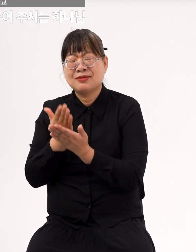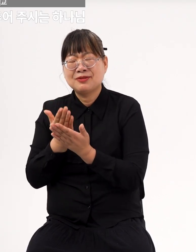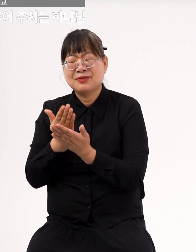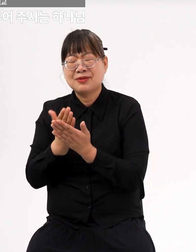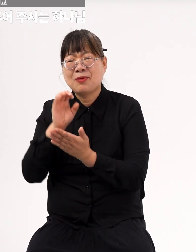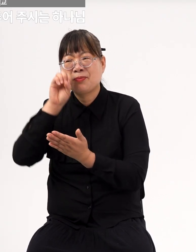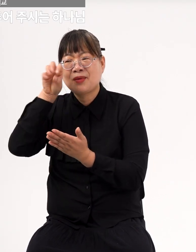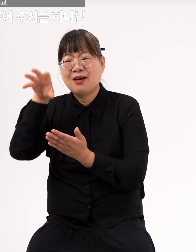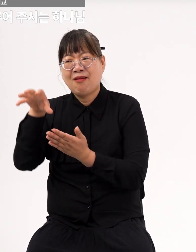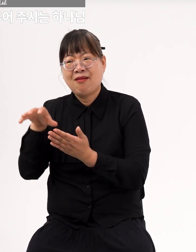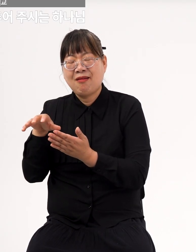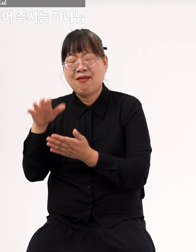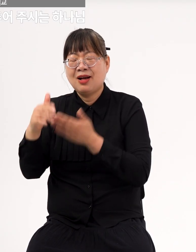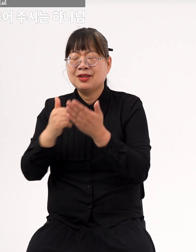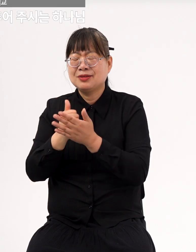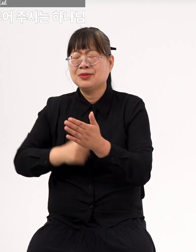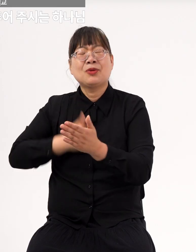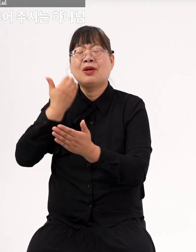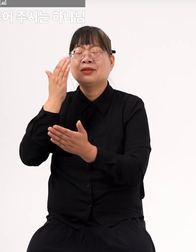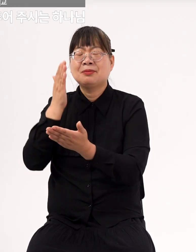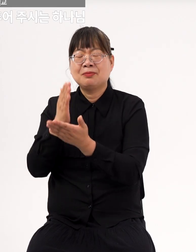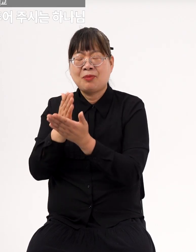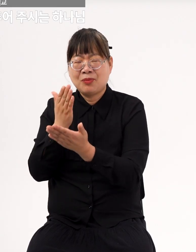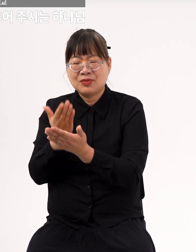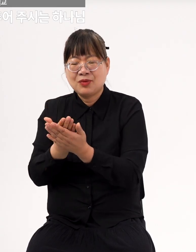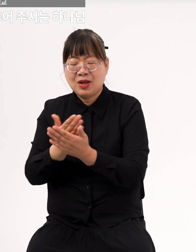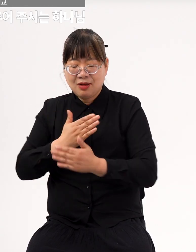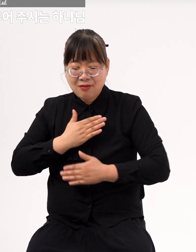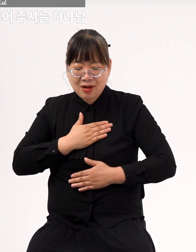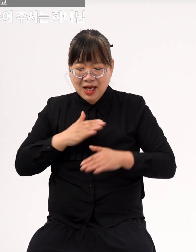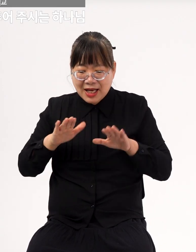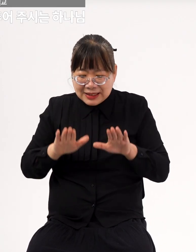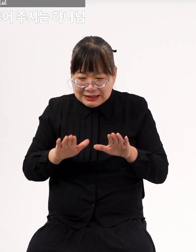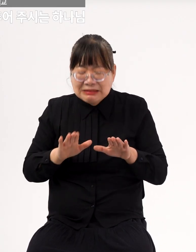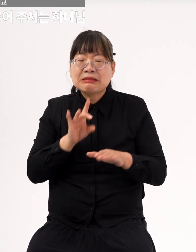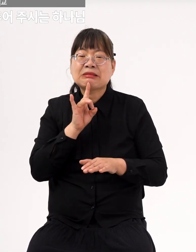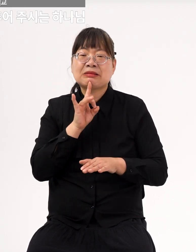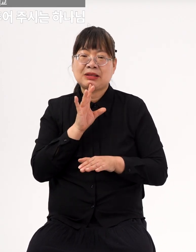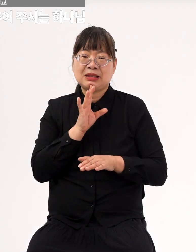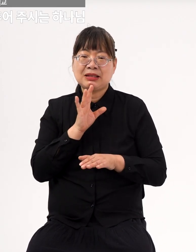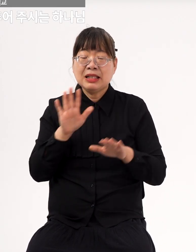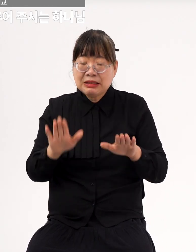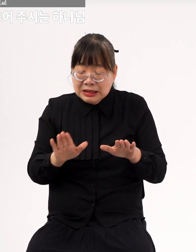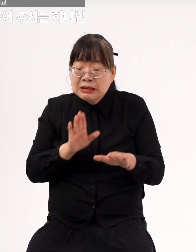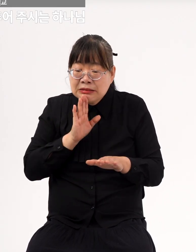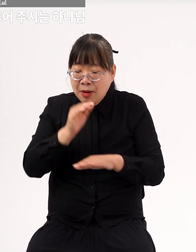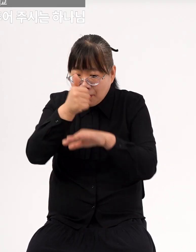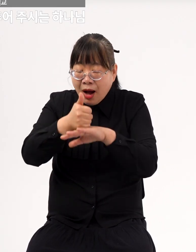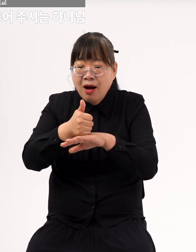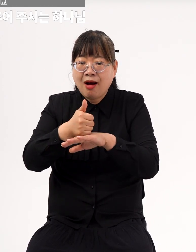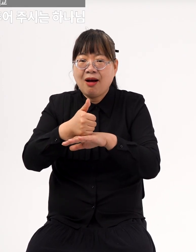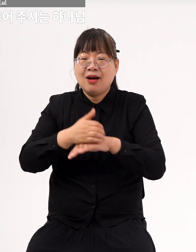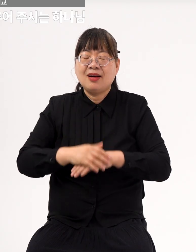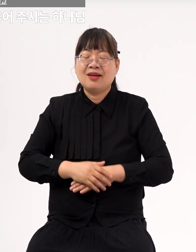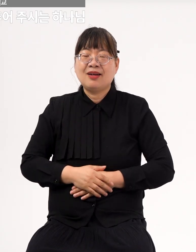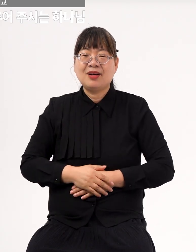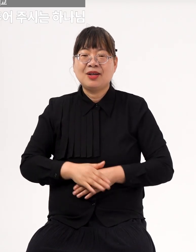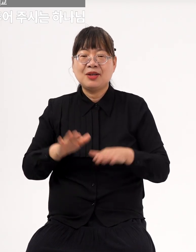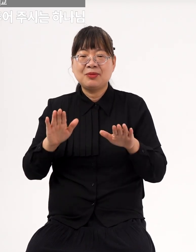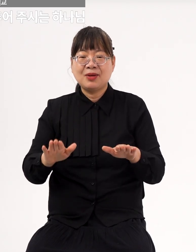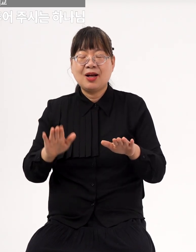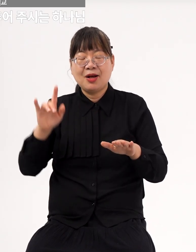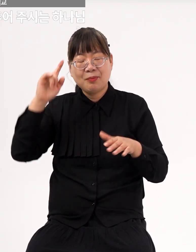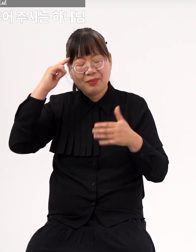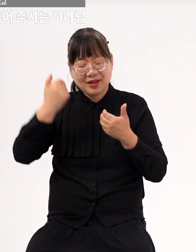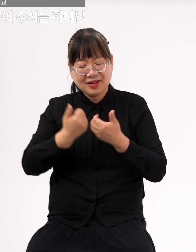하나님, 노하지 마옵소서. 내가 이번이 진짜 마지막입니다 하고 이번에는